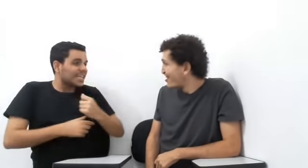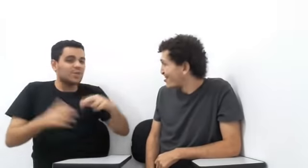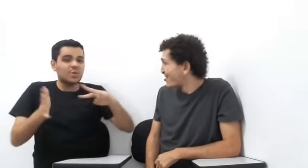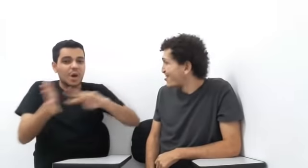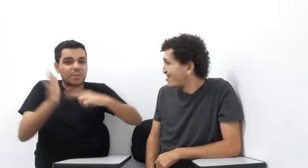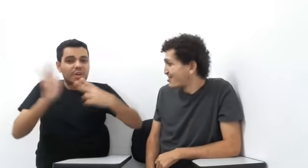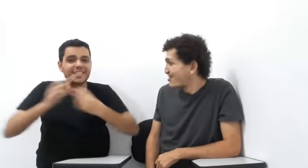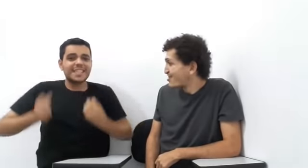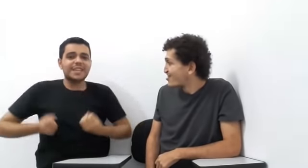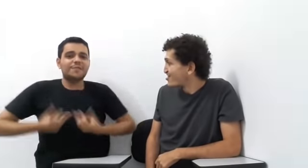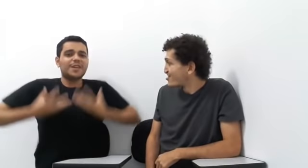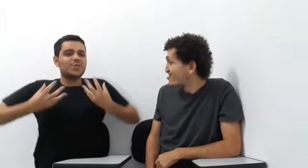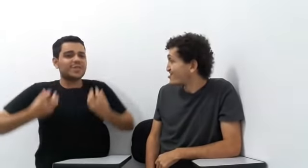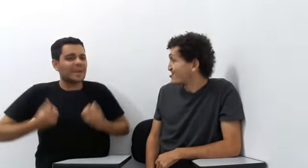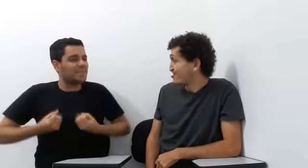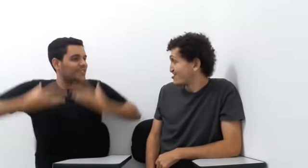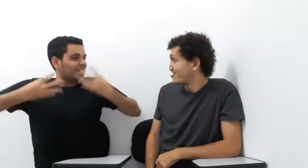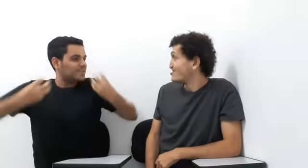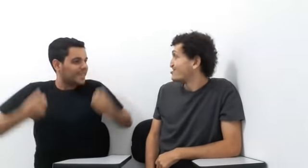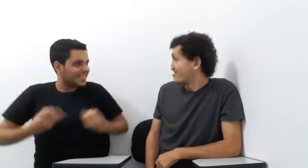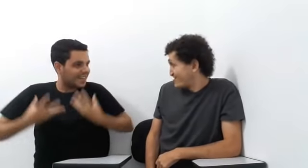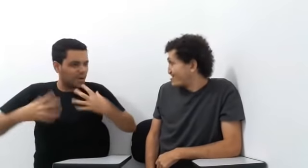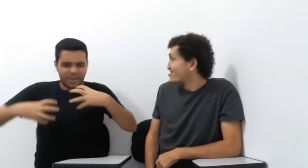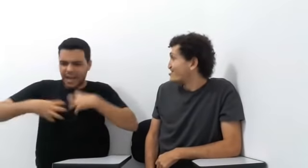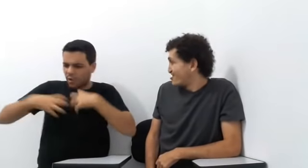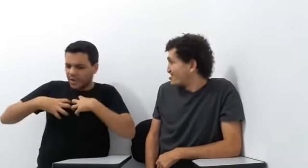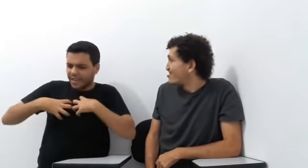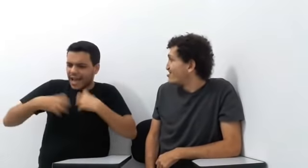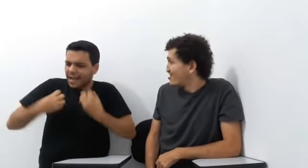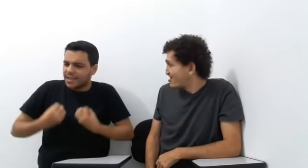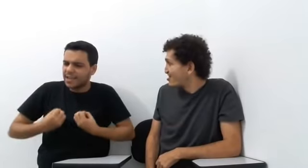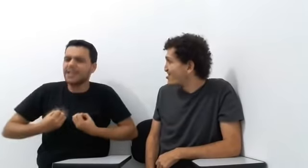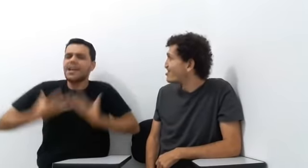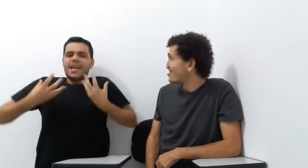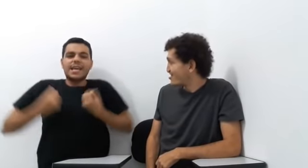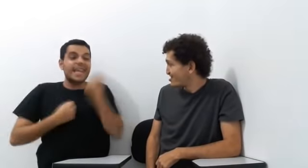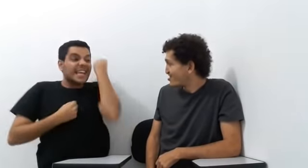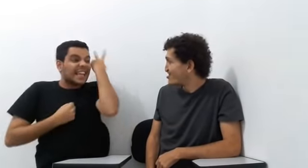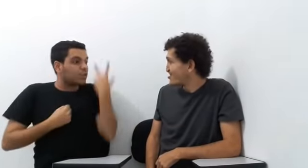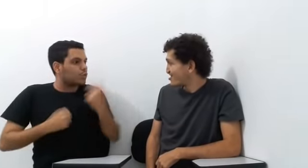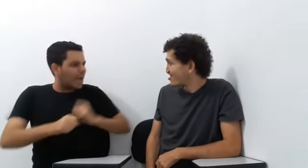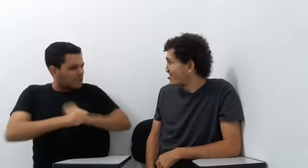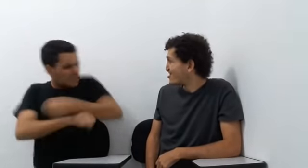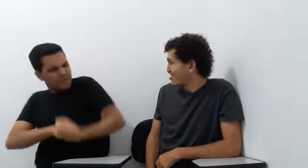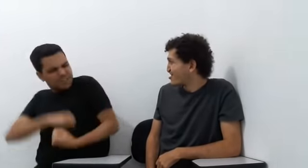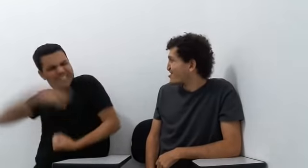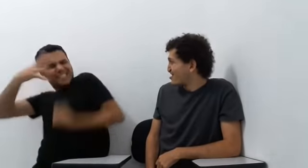um sinal lindo porque significa justamente a expressão, que é algo que está aqui E é natural, não é forçado.